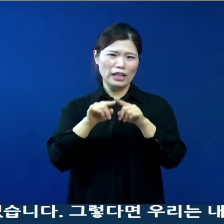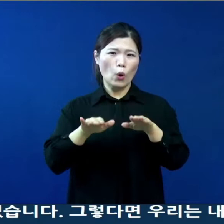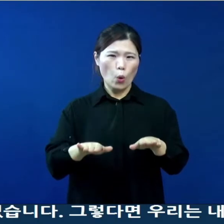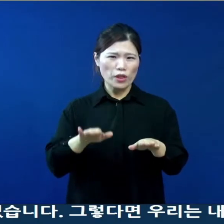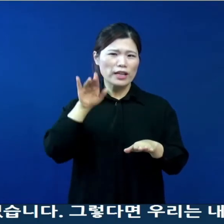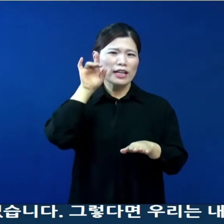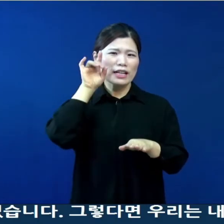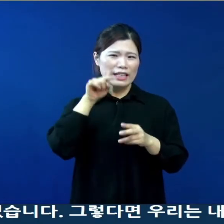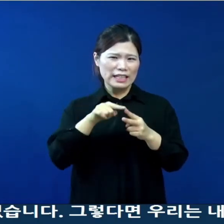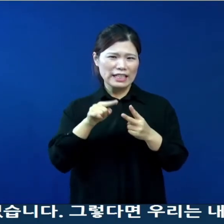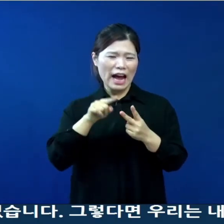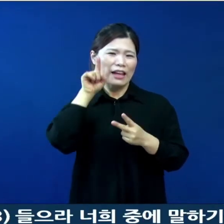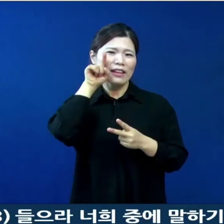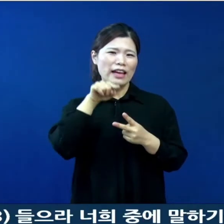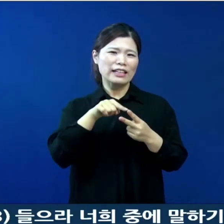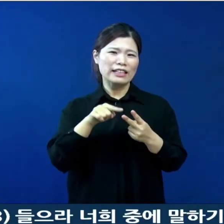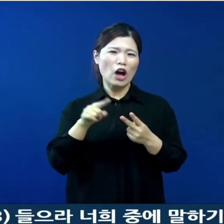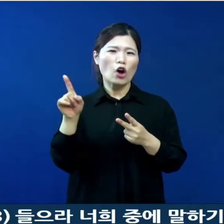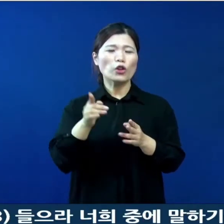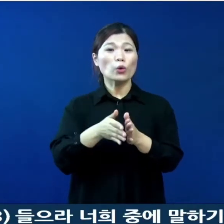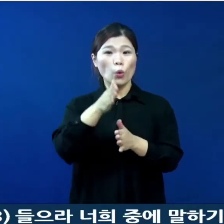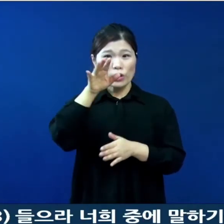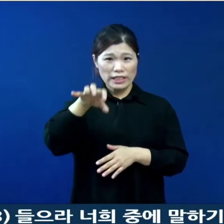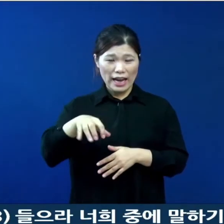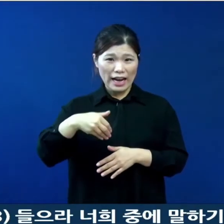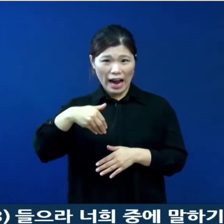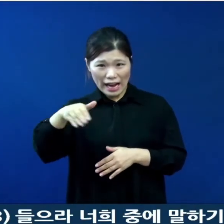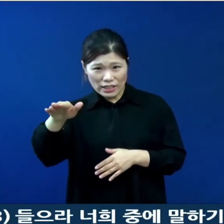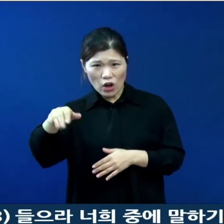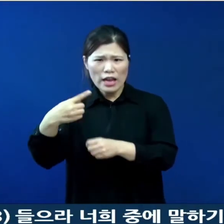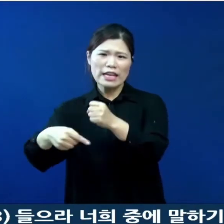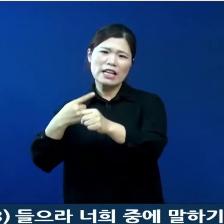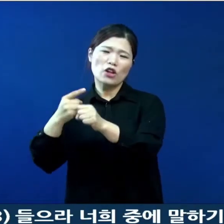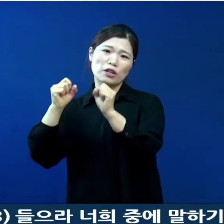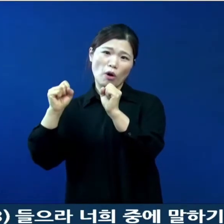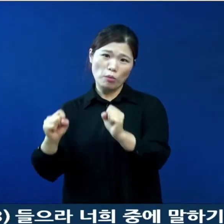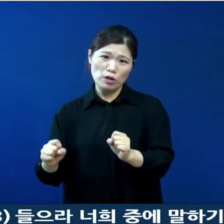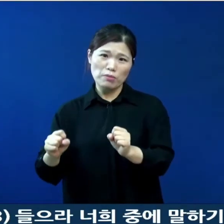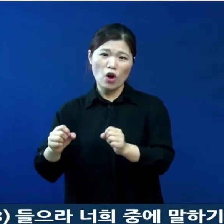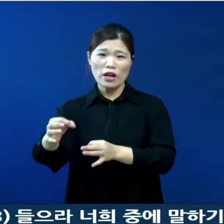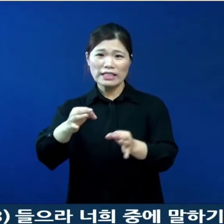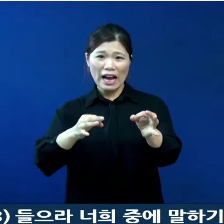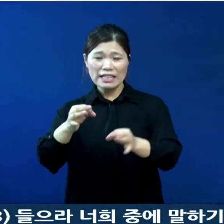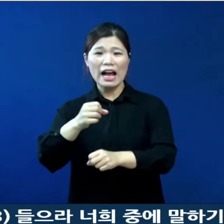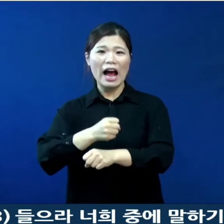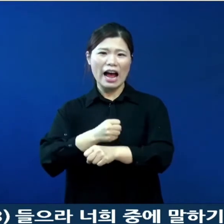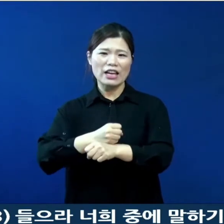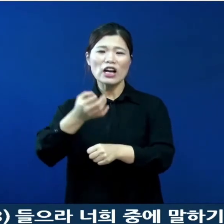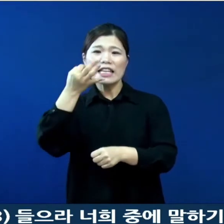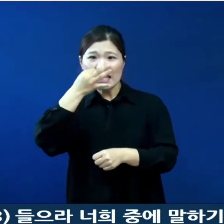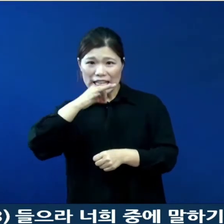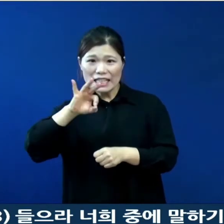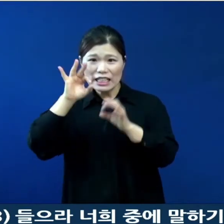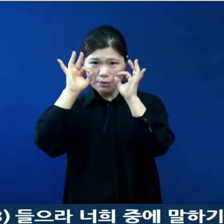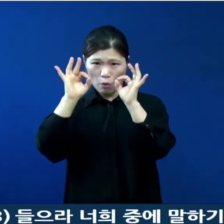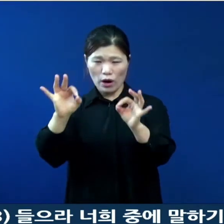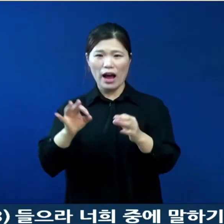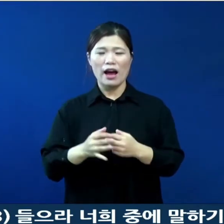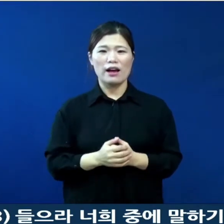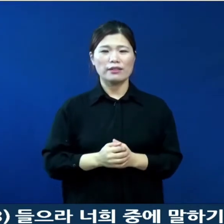오늘이나 내일이나 우리가 어떤 도시에 가서 거기서 1년을 머물며 장사하여 이익을 보리라 하는